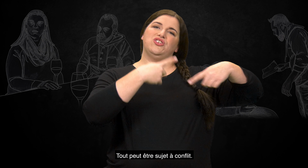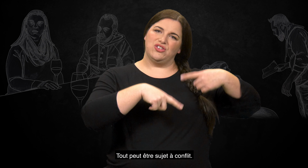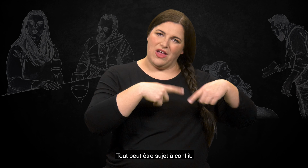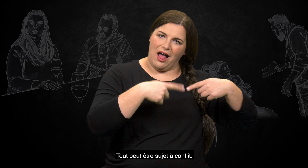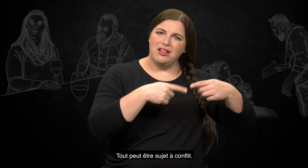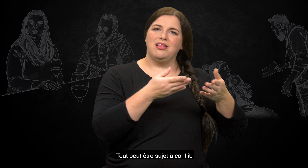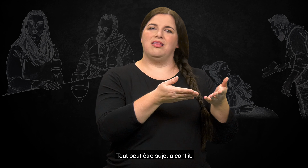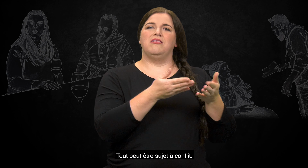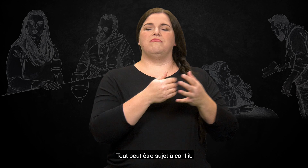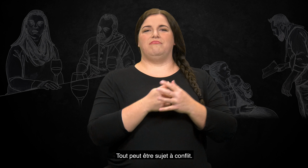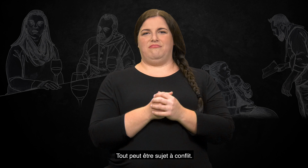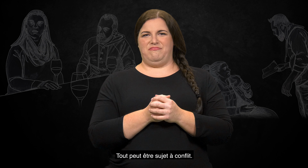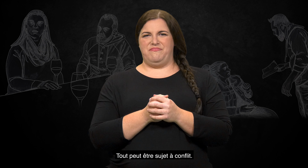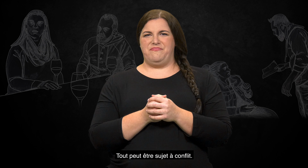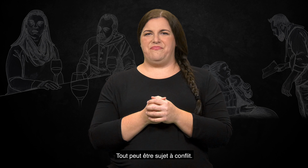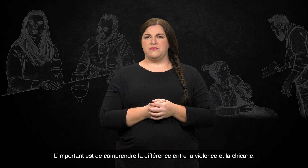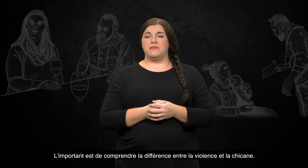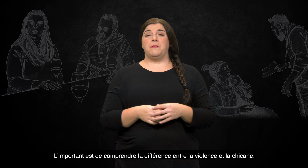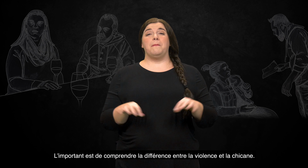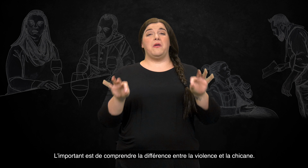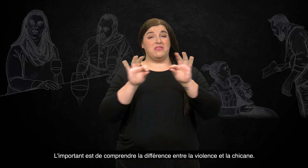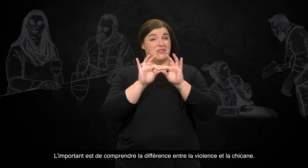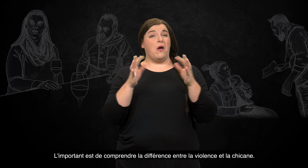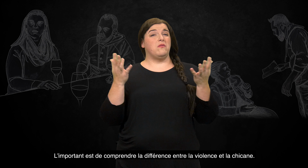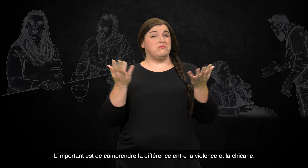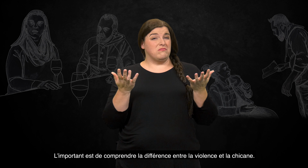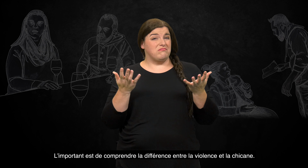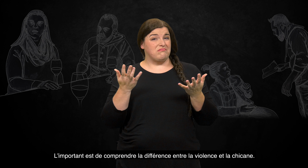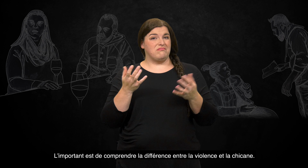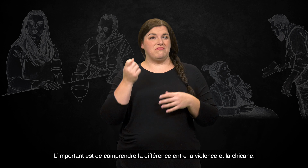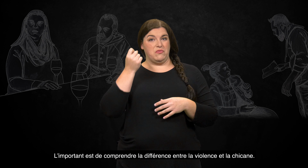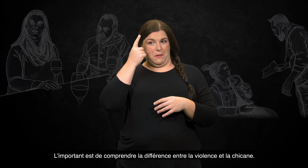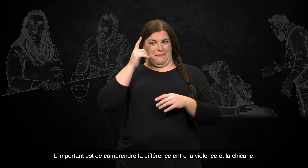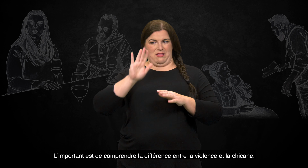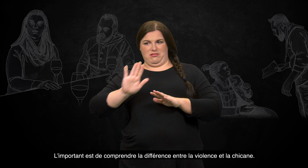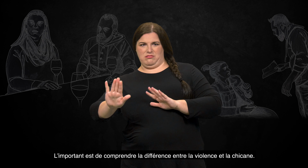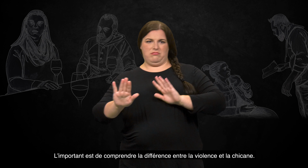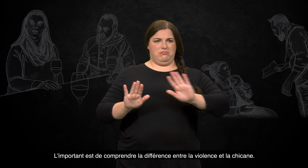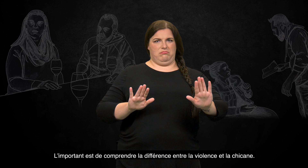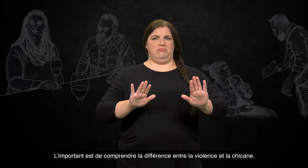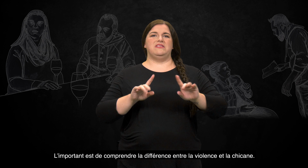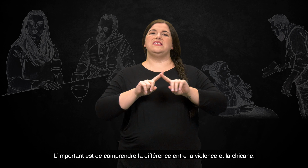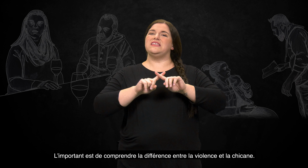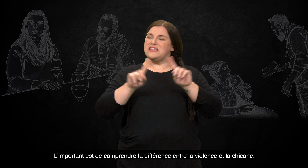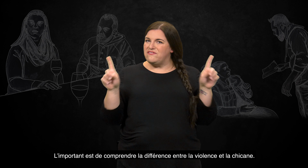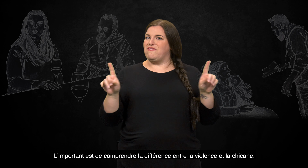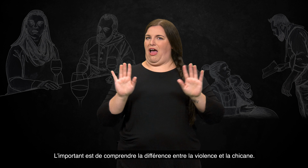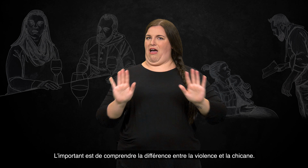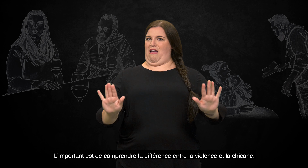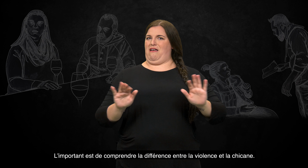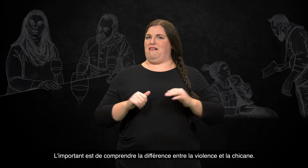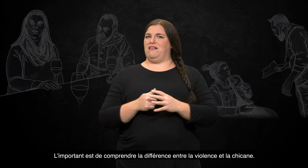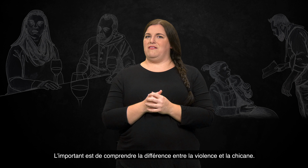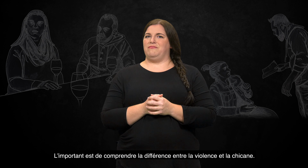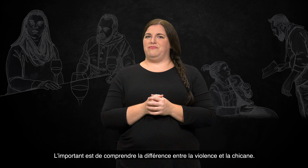Tout peut être sujet à conflits. L'important est de comprendre la différence entre la violence et la chicane.